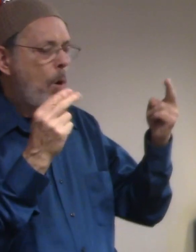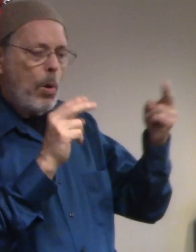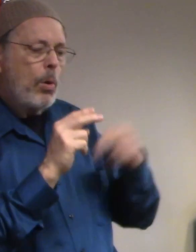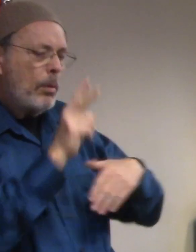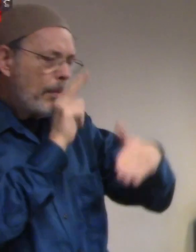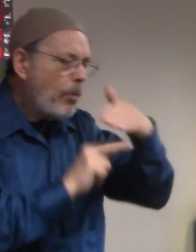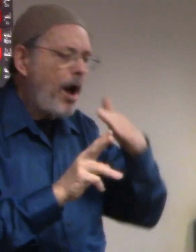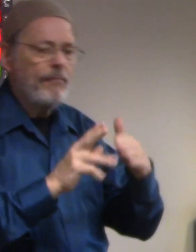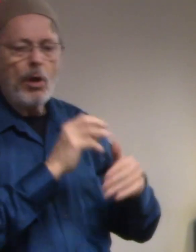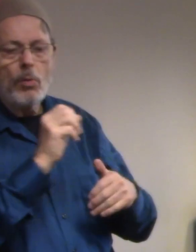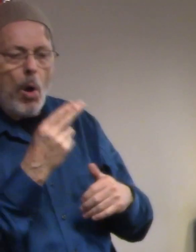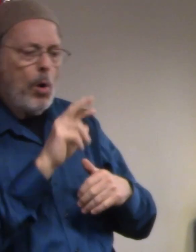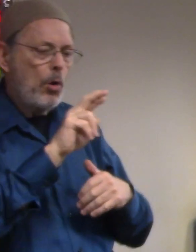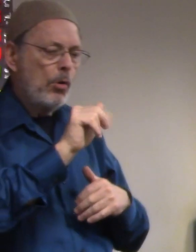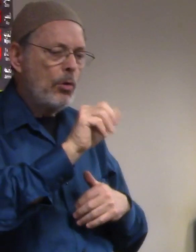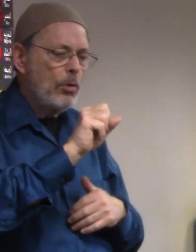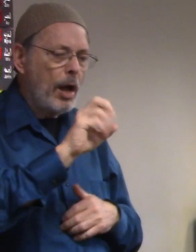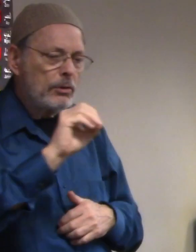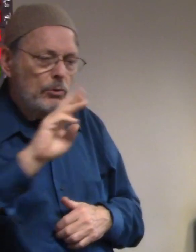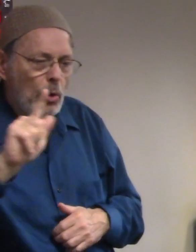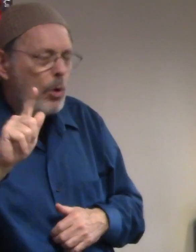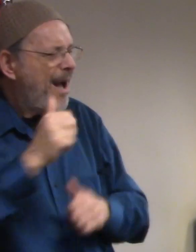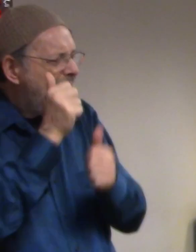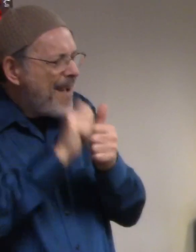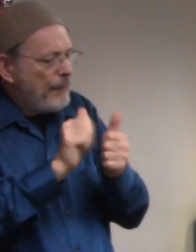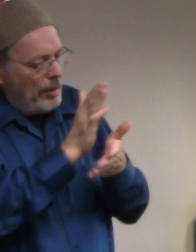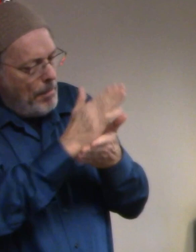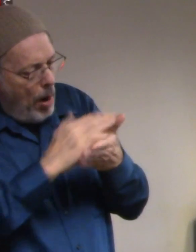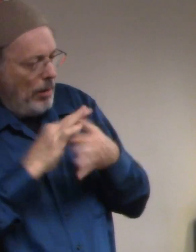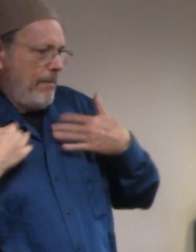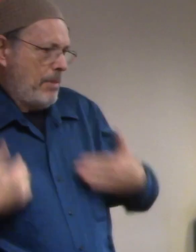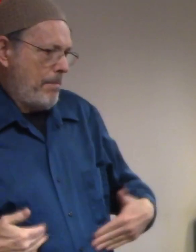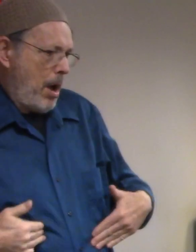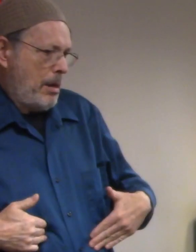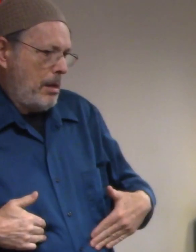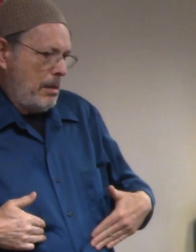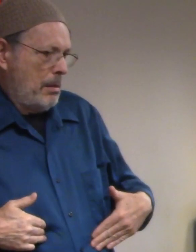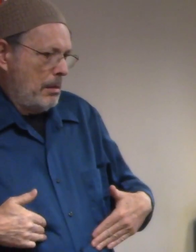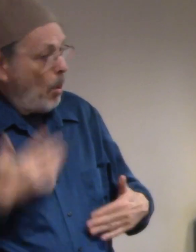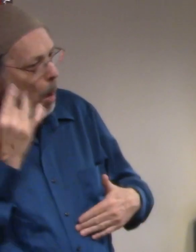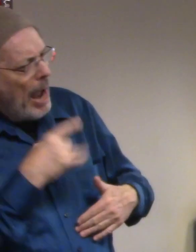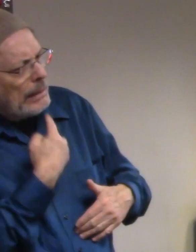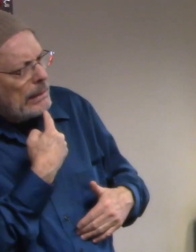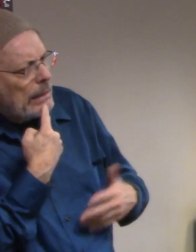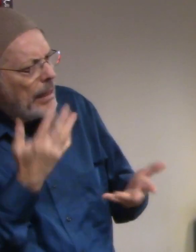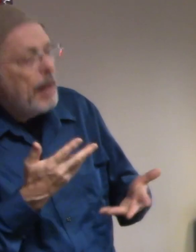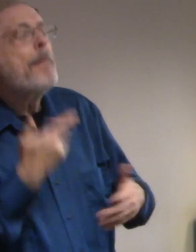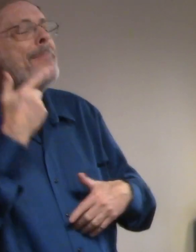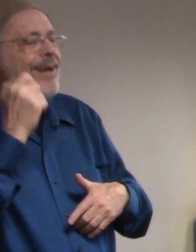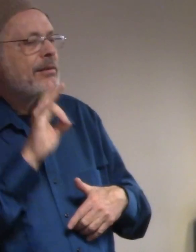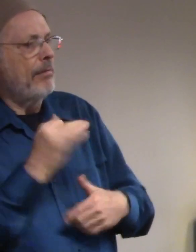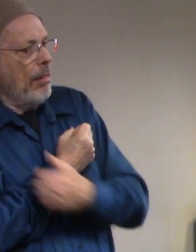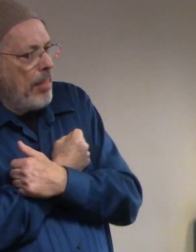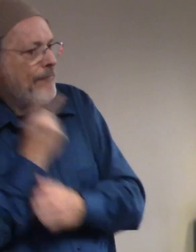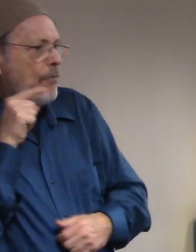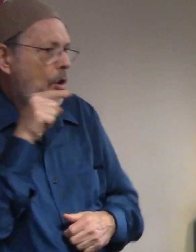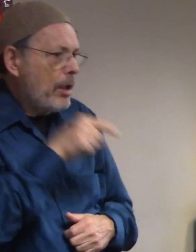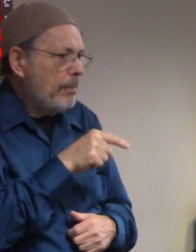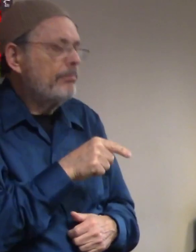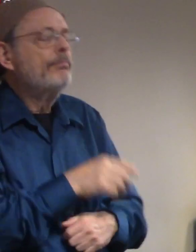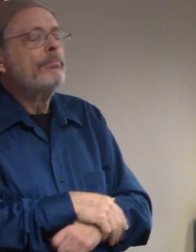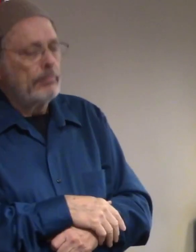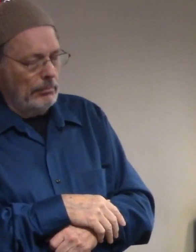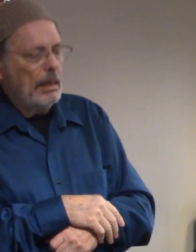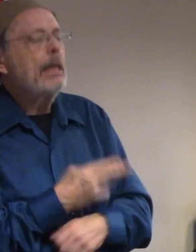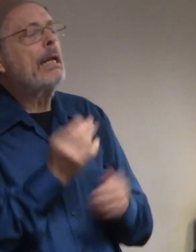the ear, the body, every single body part of the Prophet ﷺ, out of love and honor for the Prophet ﷺ, Allah subhanahu wa ta'ala mentions his